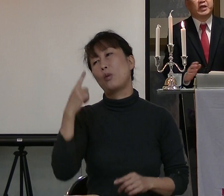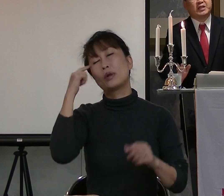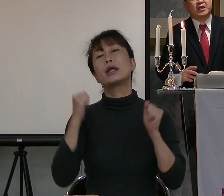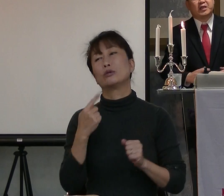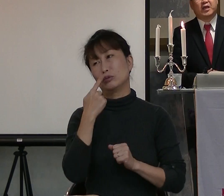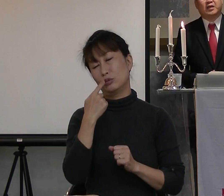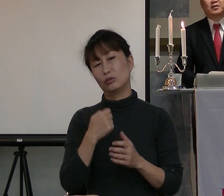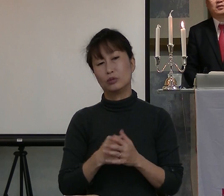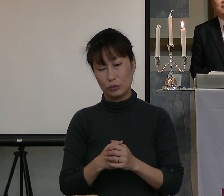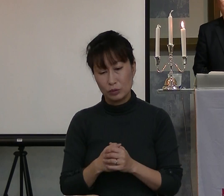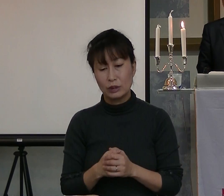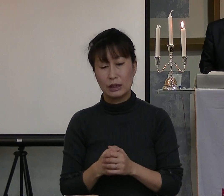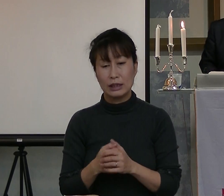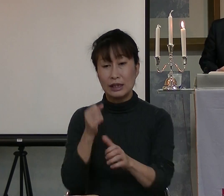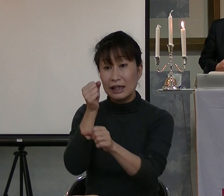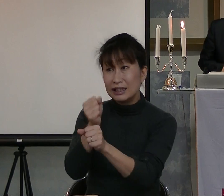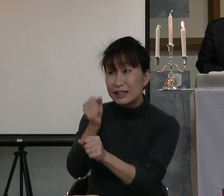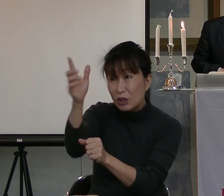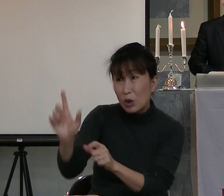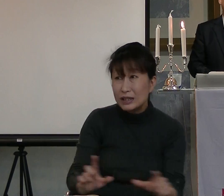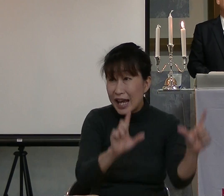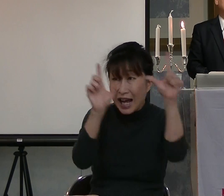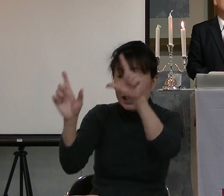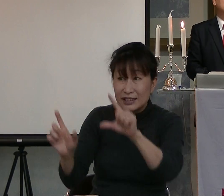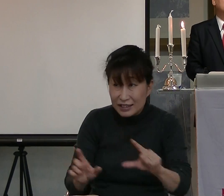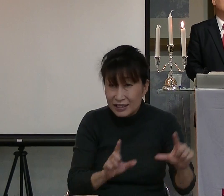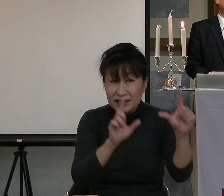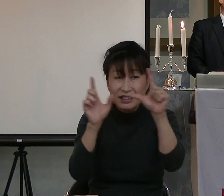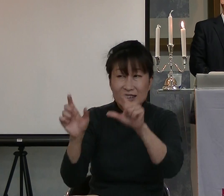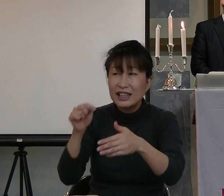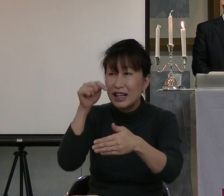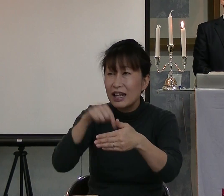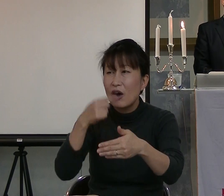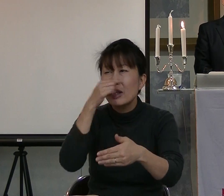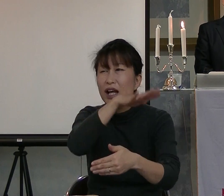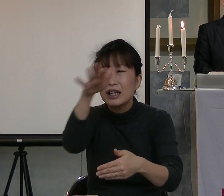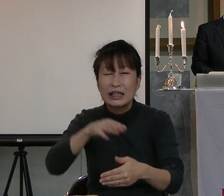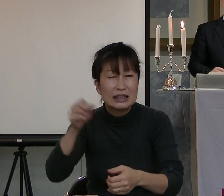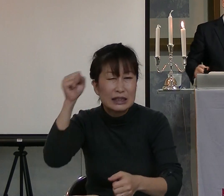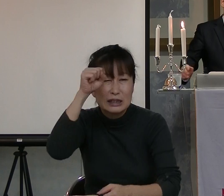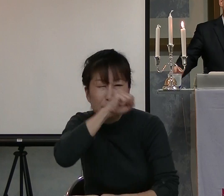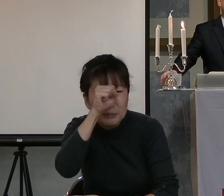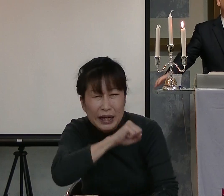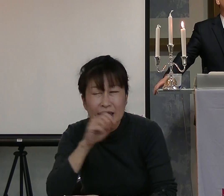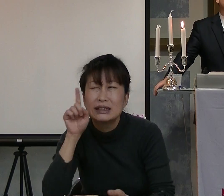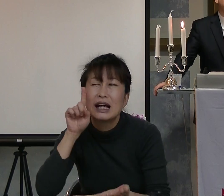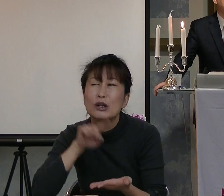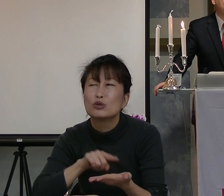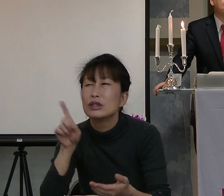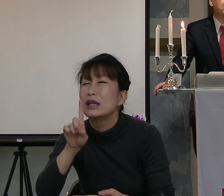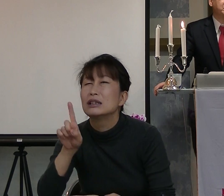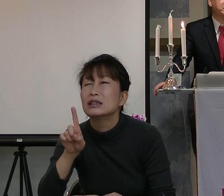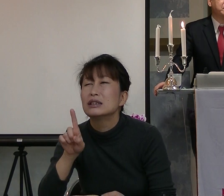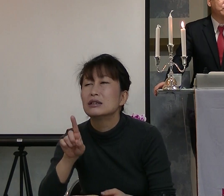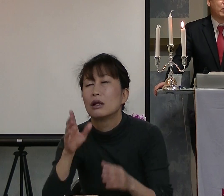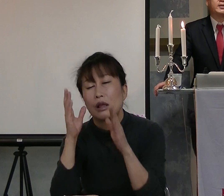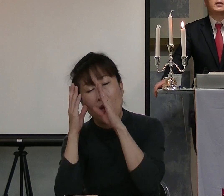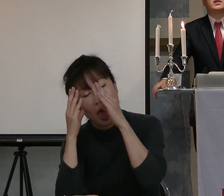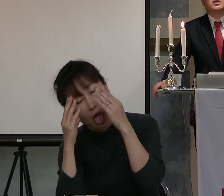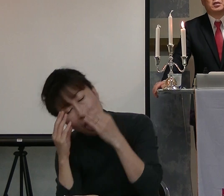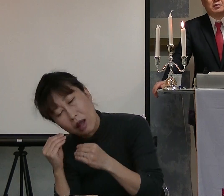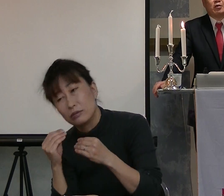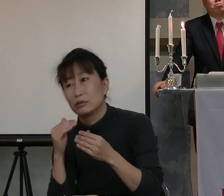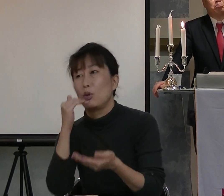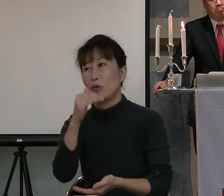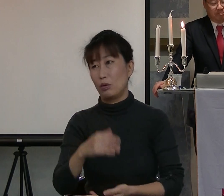信仰世界の中で私たちが陥りやすいものは眠ってしまう、忘